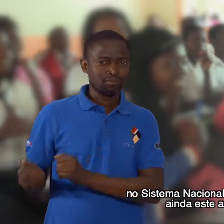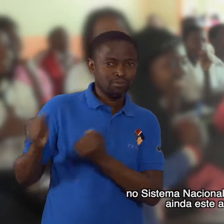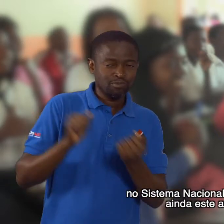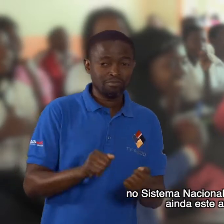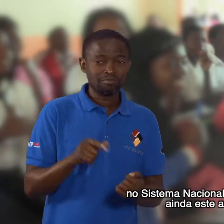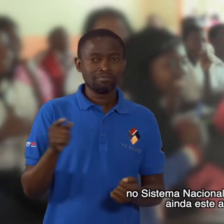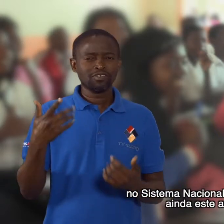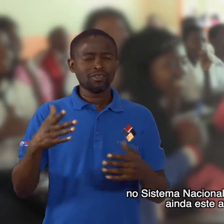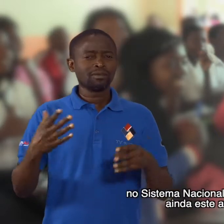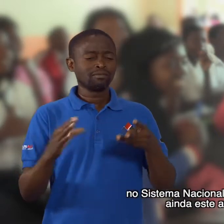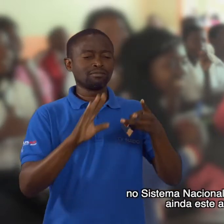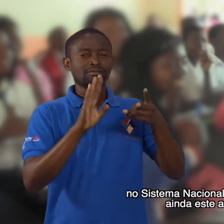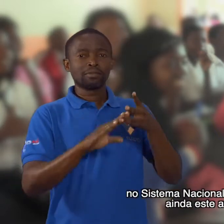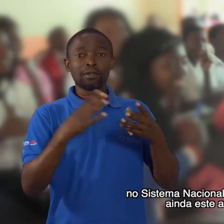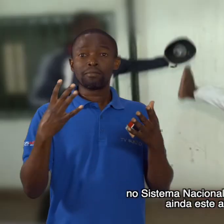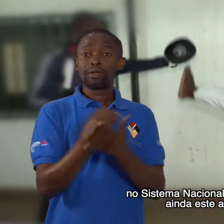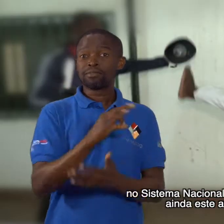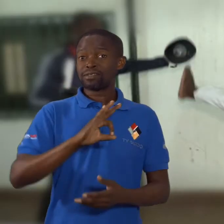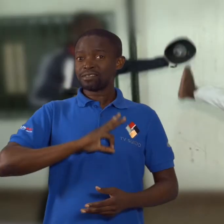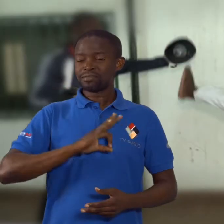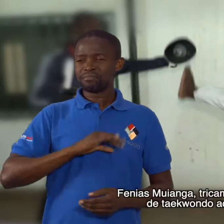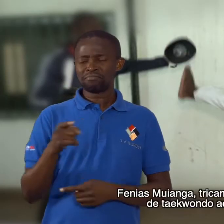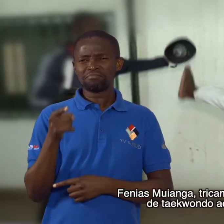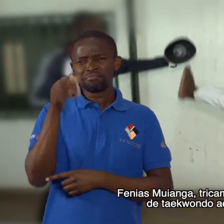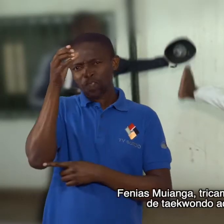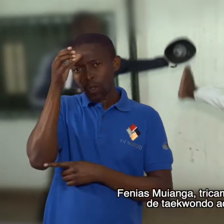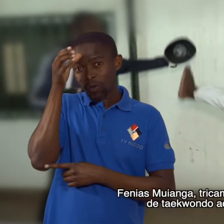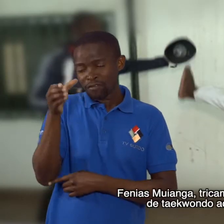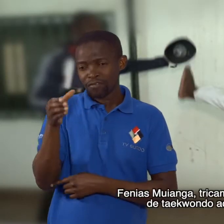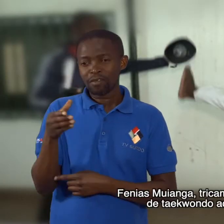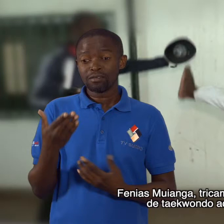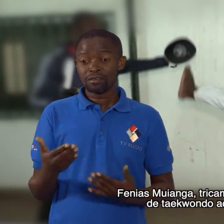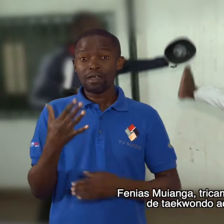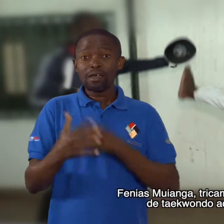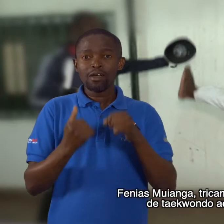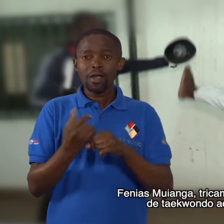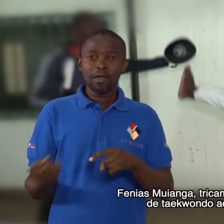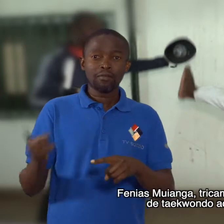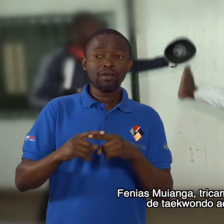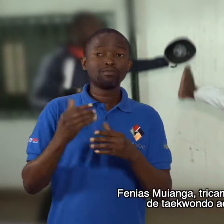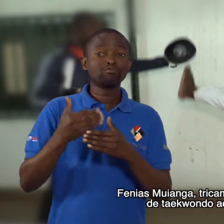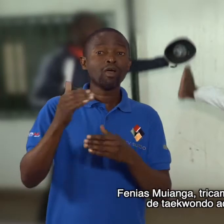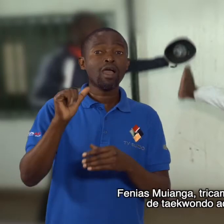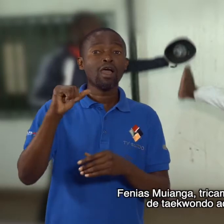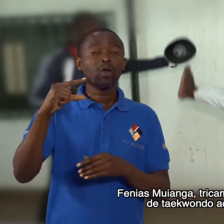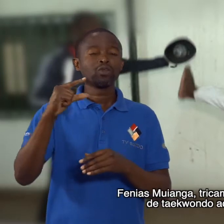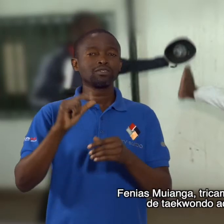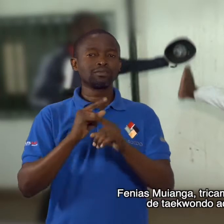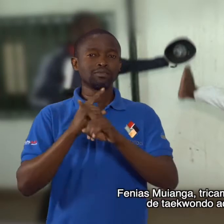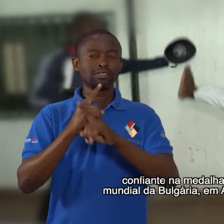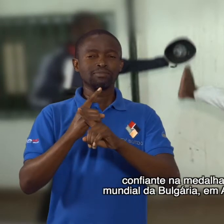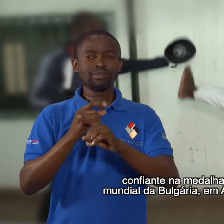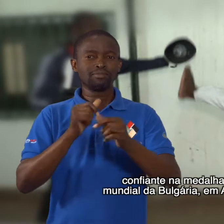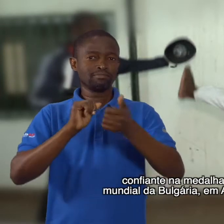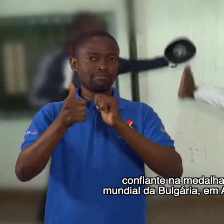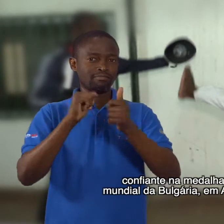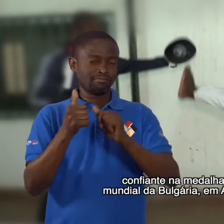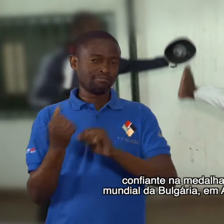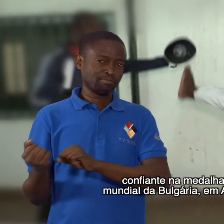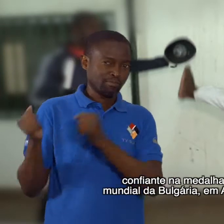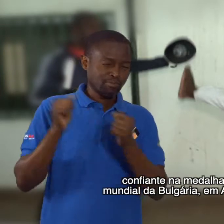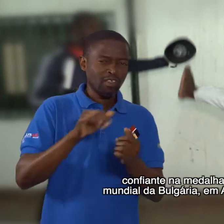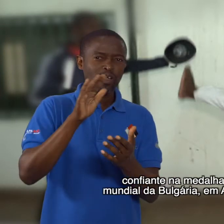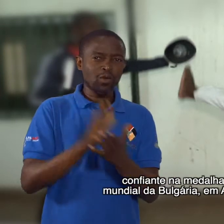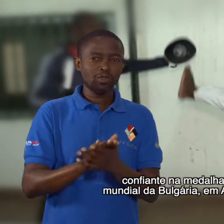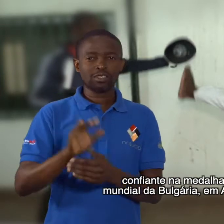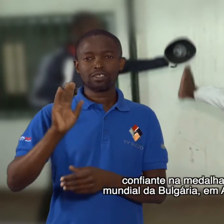no sistema nacional de ensino ainda este ano. Fenias Muianga, tricampeão africano de taekwondo adaptado, confiante